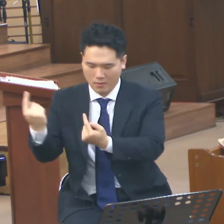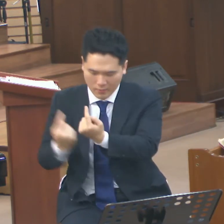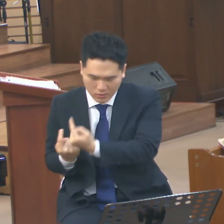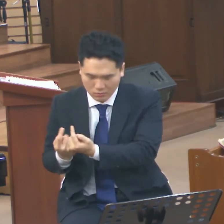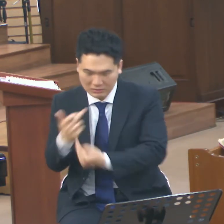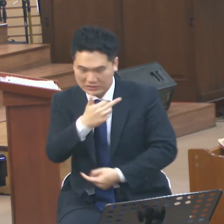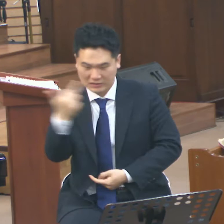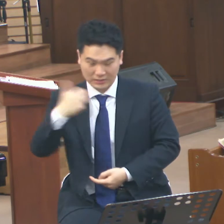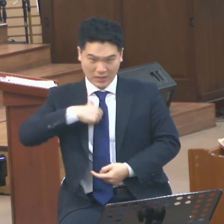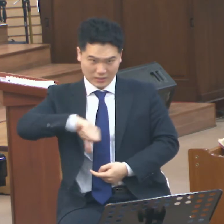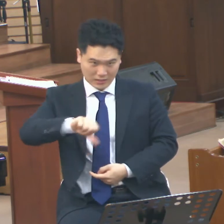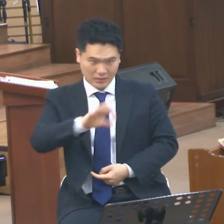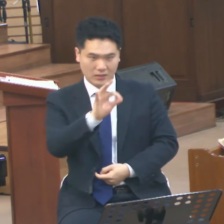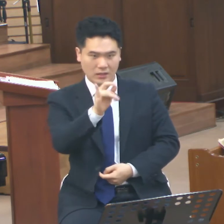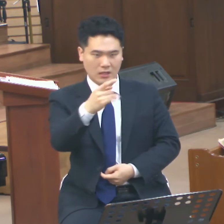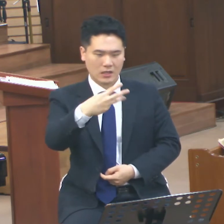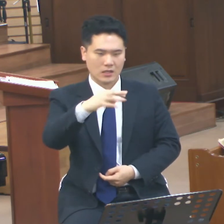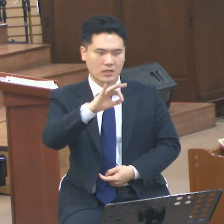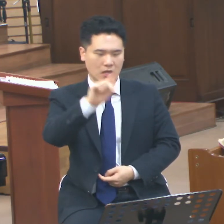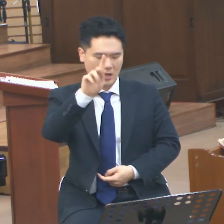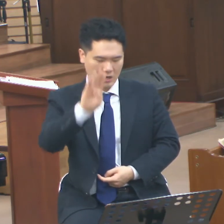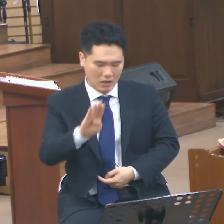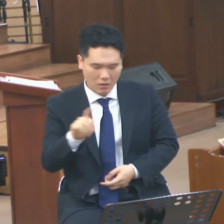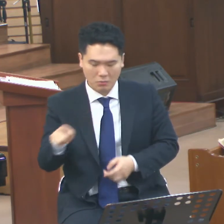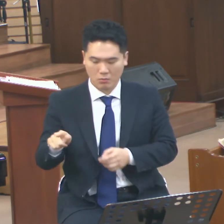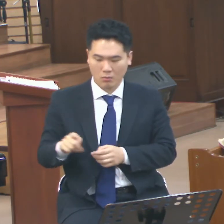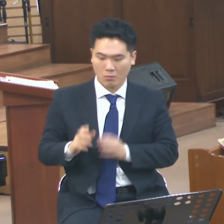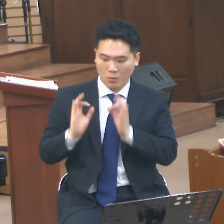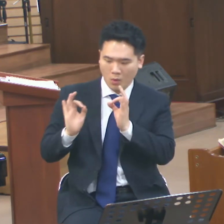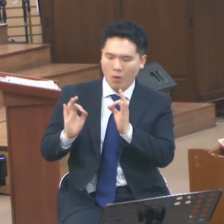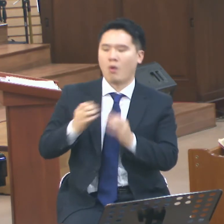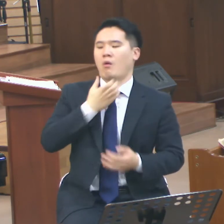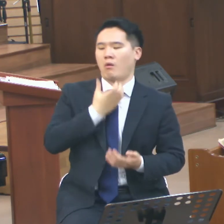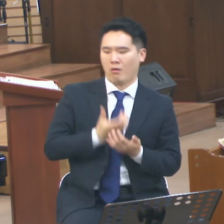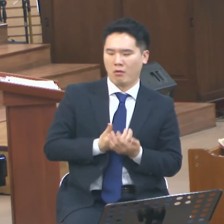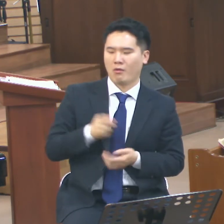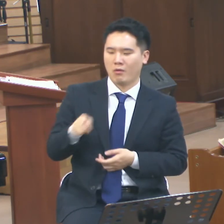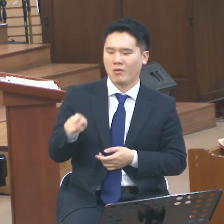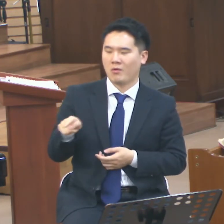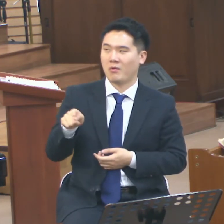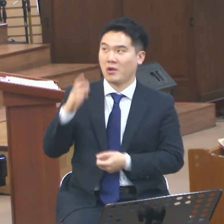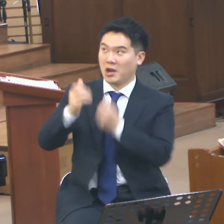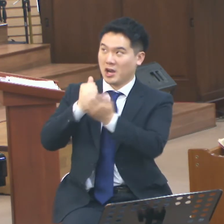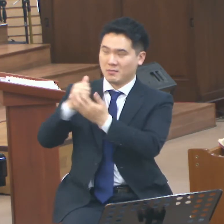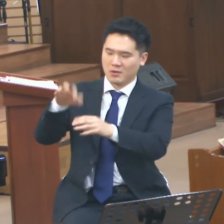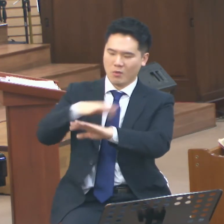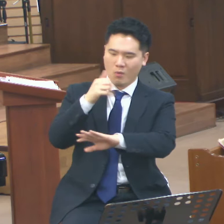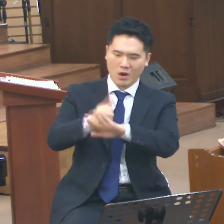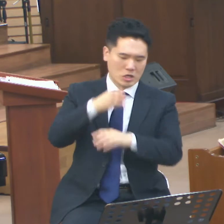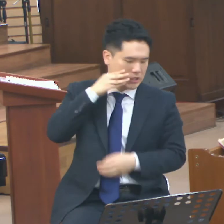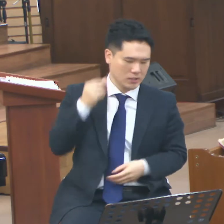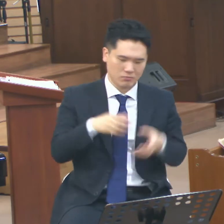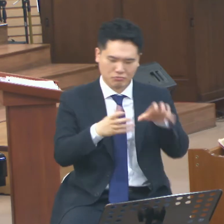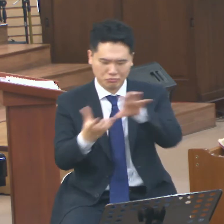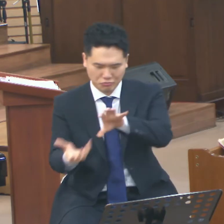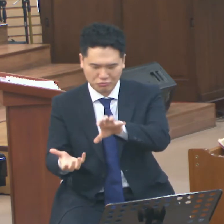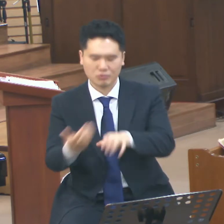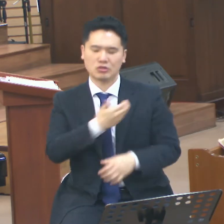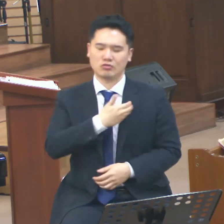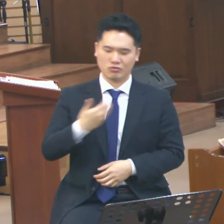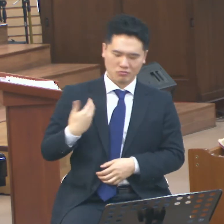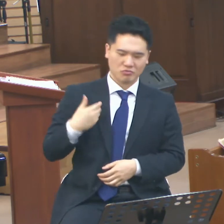너무 감동이 되는 거예요. 여호와의 기름 부으실 자가 과연 주님 앞에 있도다, 이런 탄성이 나올 정도로 훌륭해